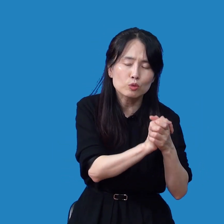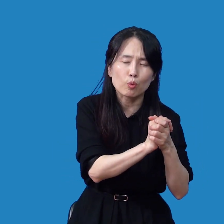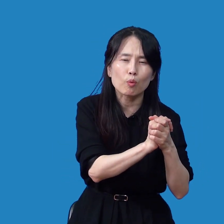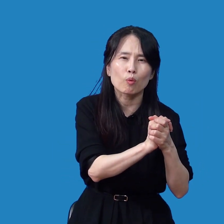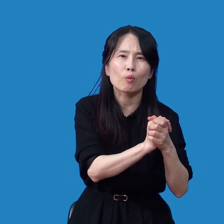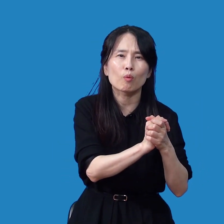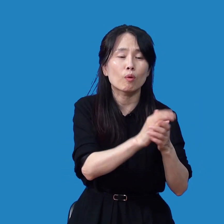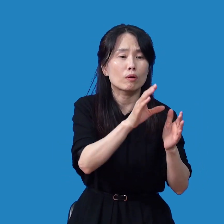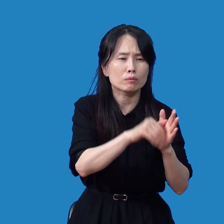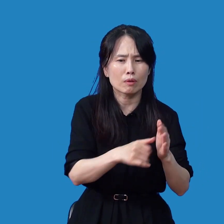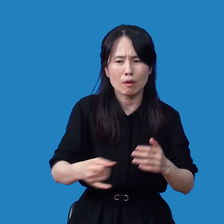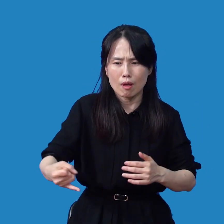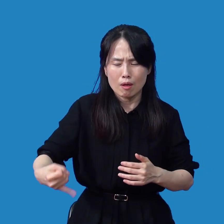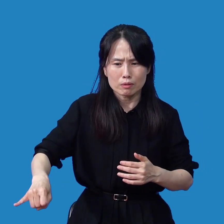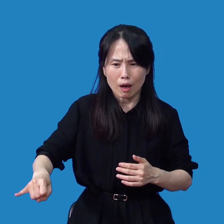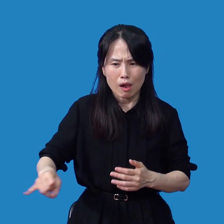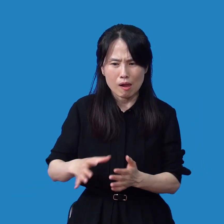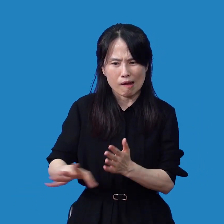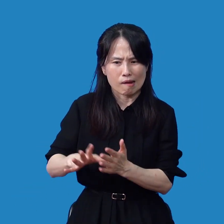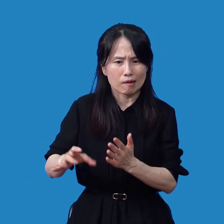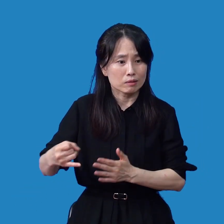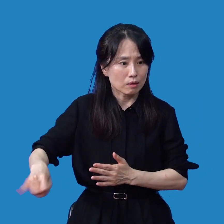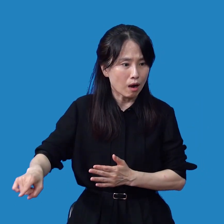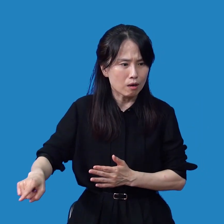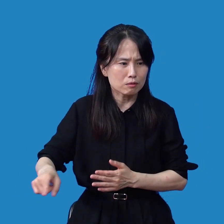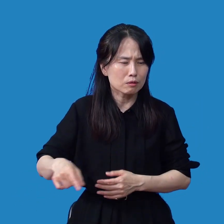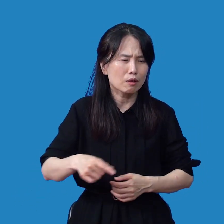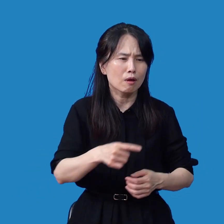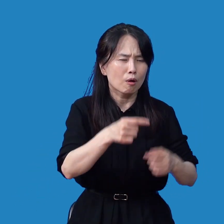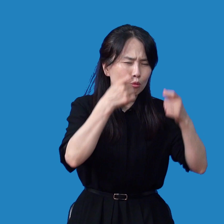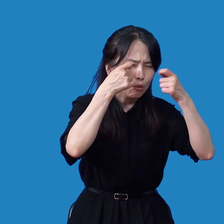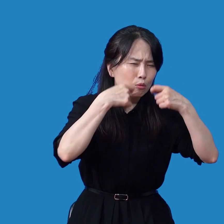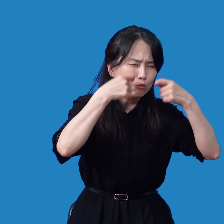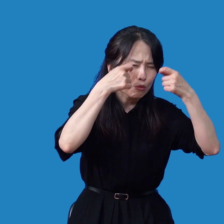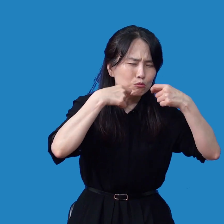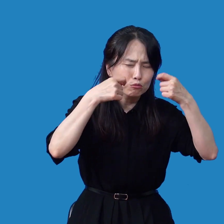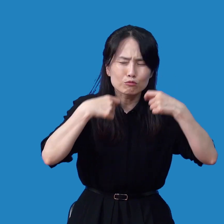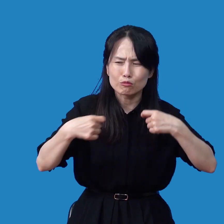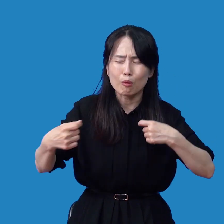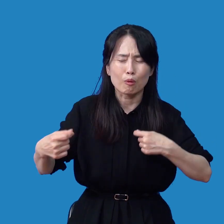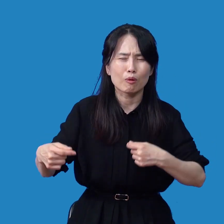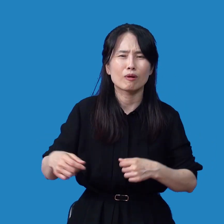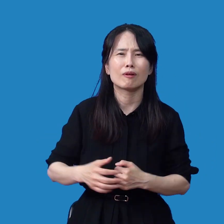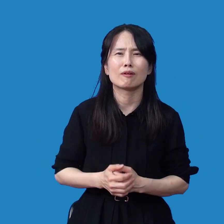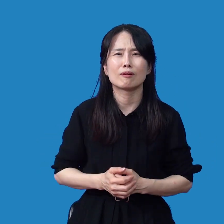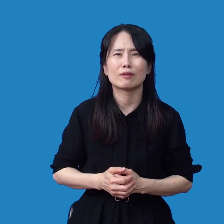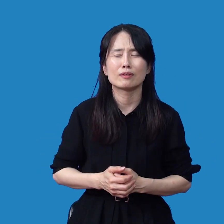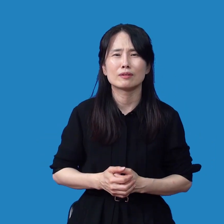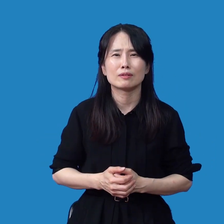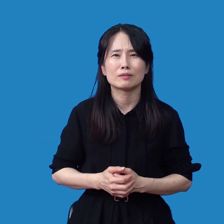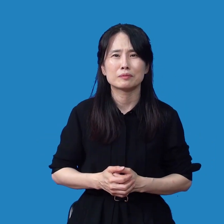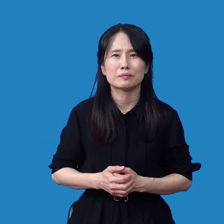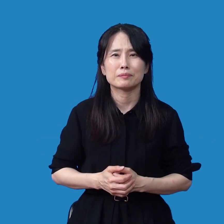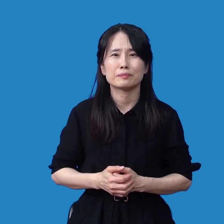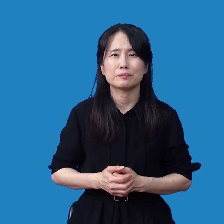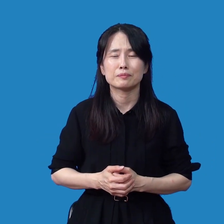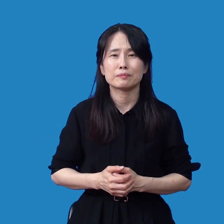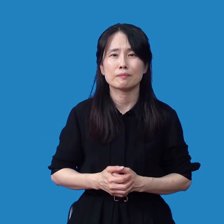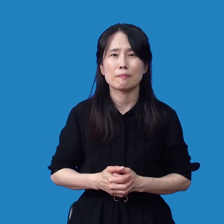막내가 눈물을 걸성걸성 흘리는 것입니다. 부모들이 깜짝 놀랐죠. 아이들이 부쩍 성장을